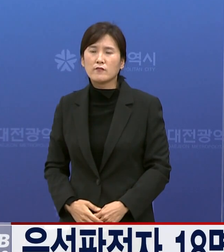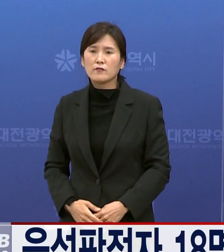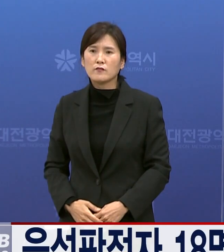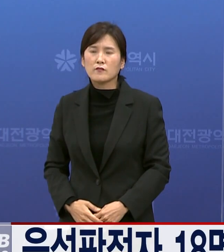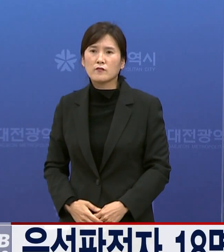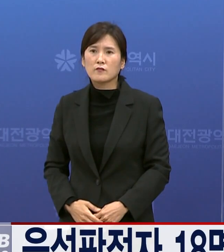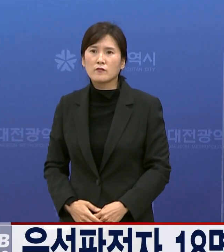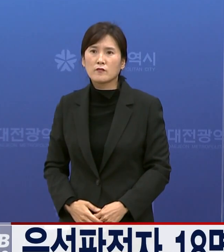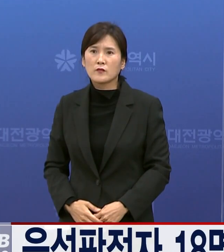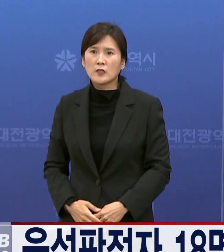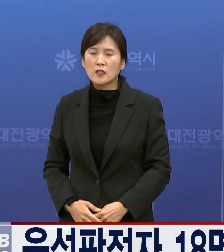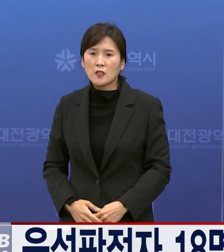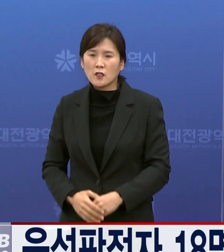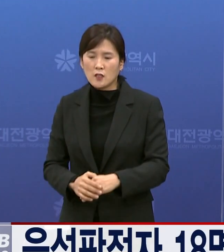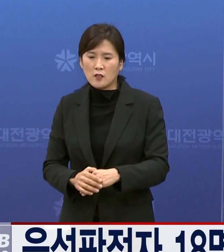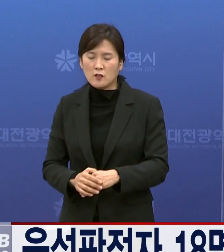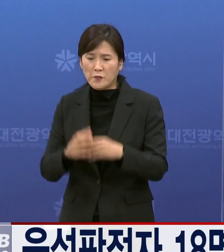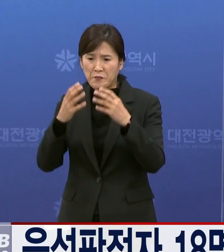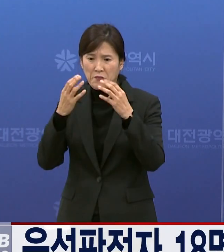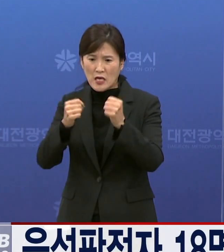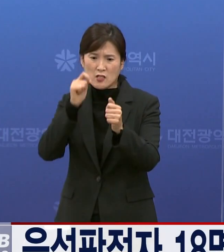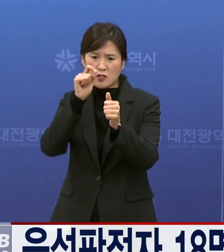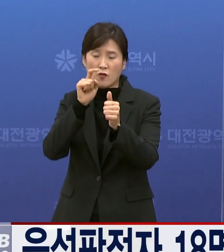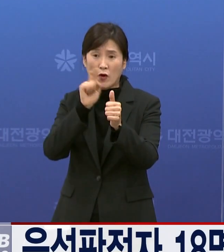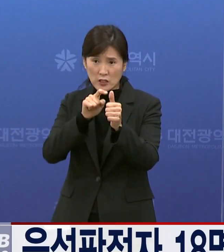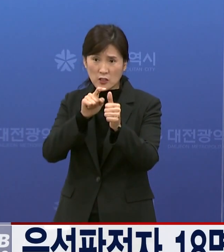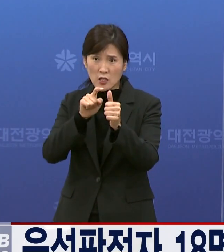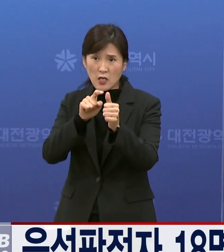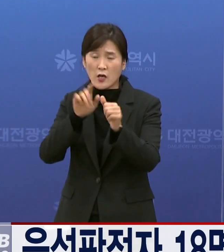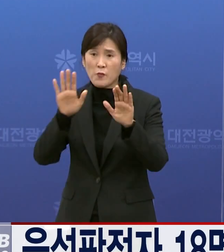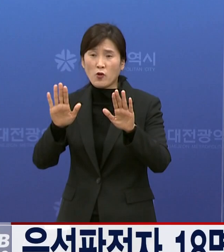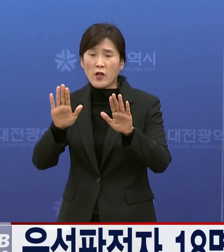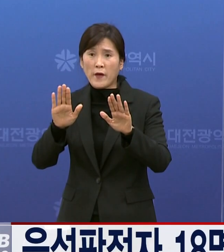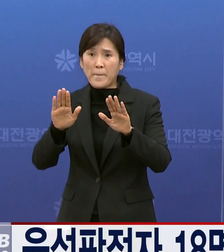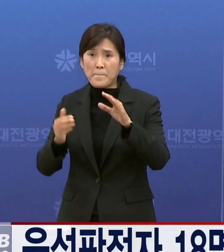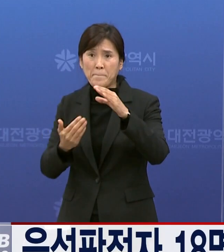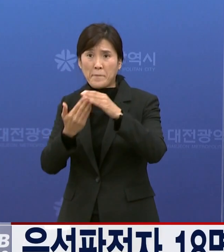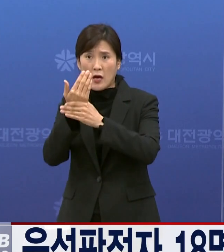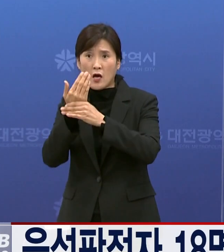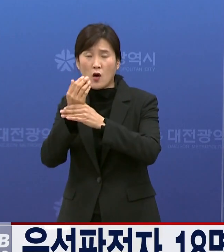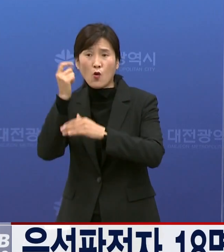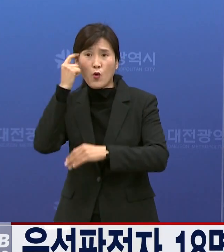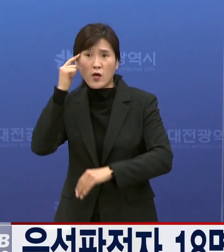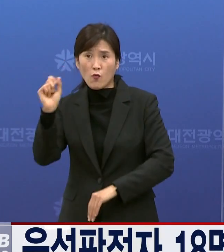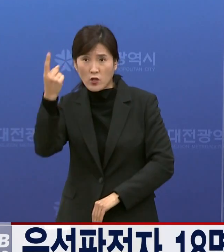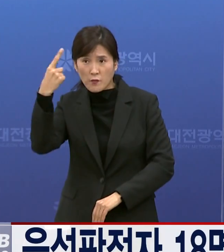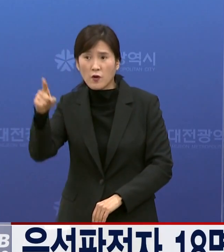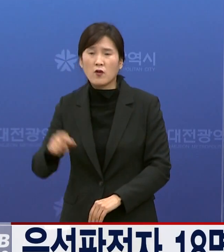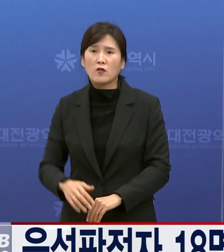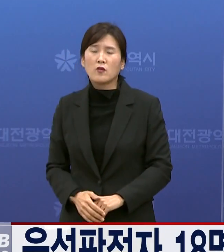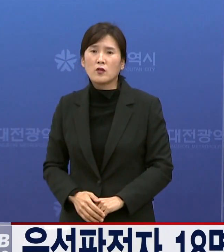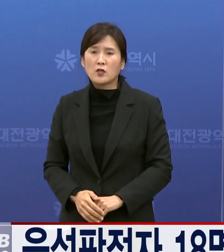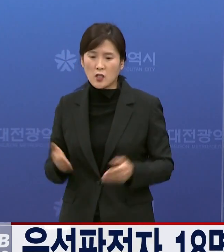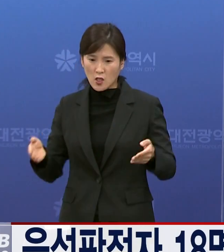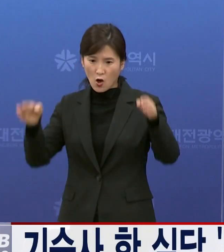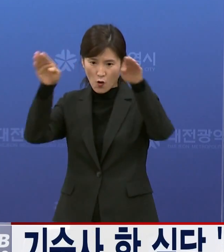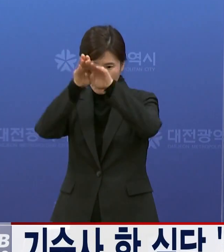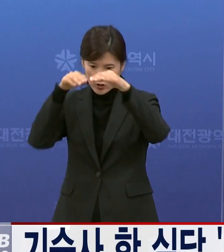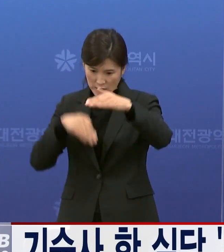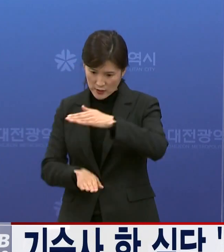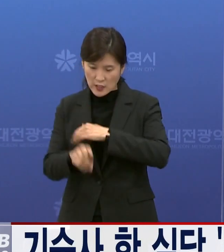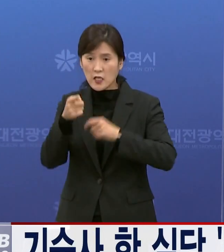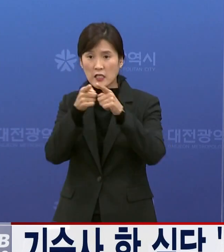이렇게 충격적인 규모의 감염병 확진자가 발생한 이유를 살펴보면 이 건물은